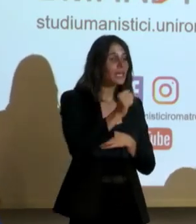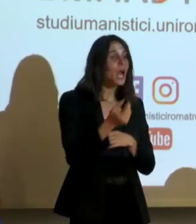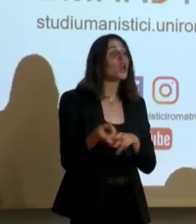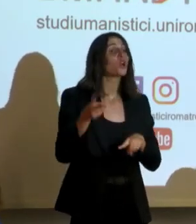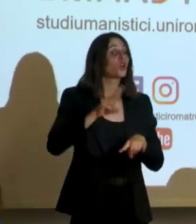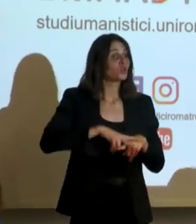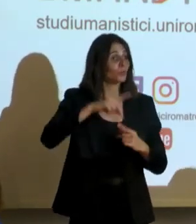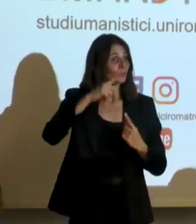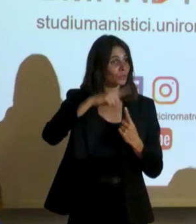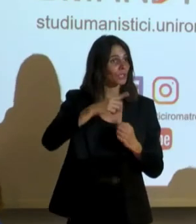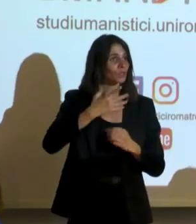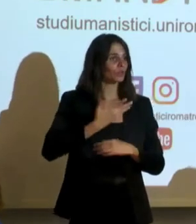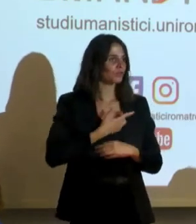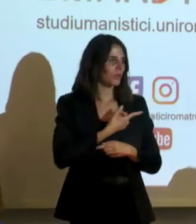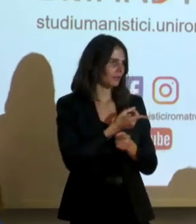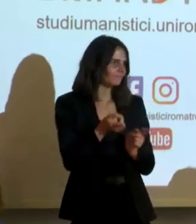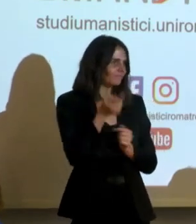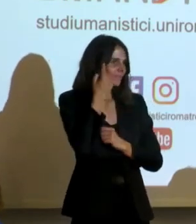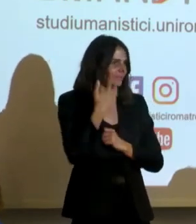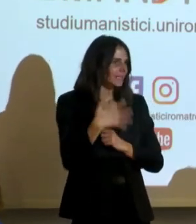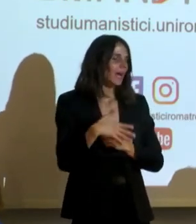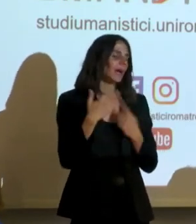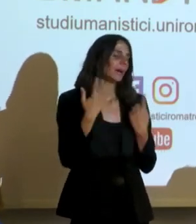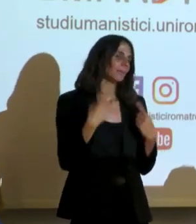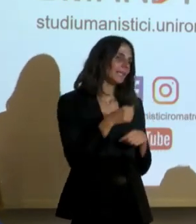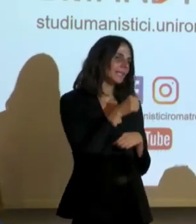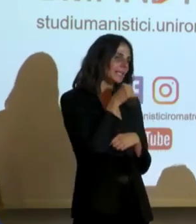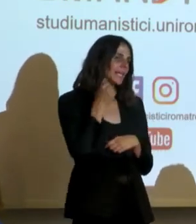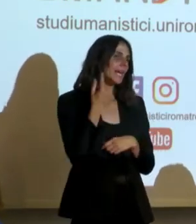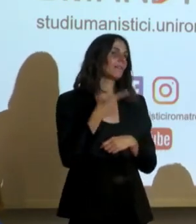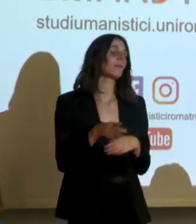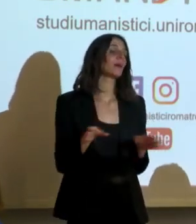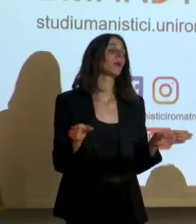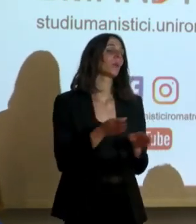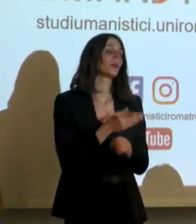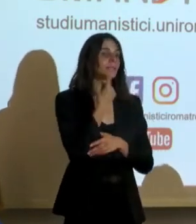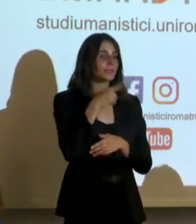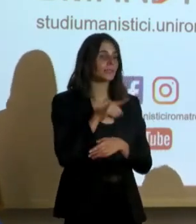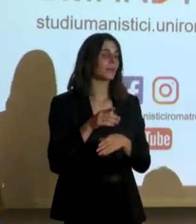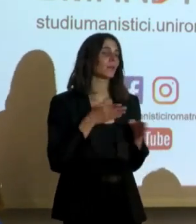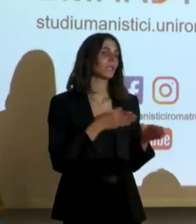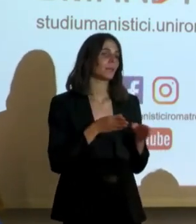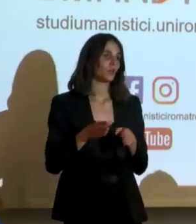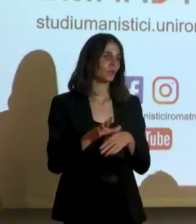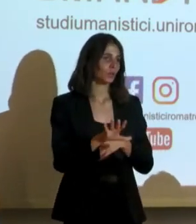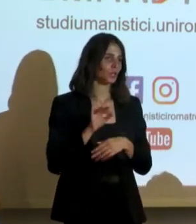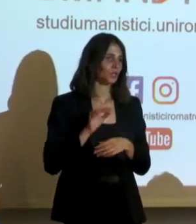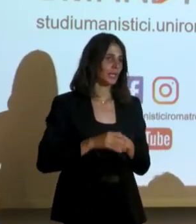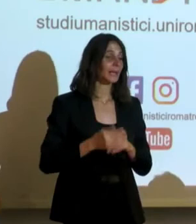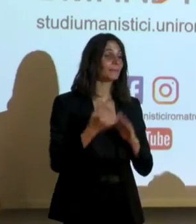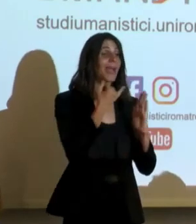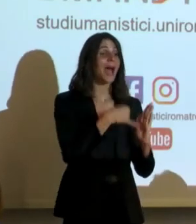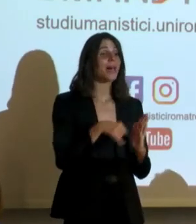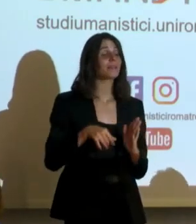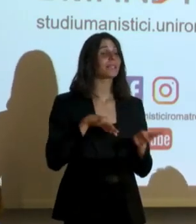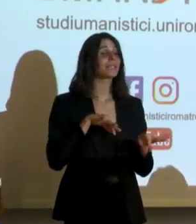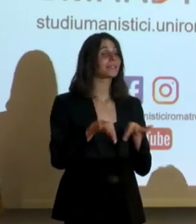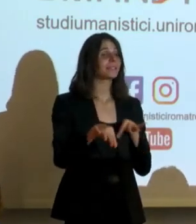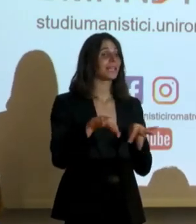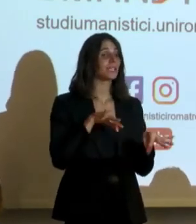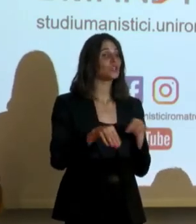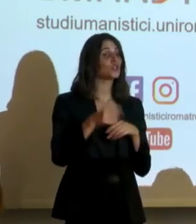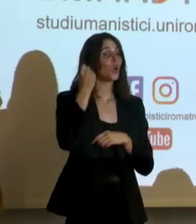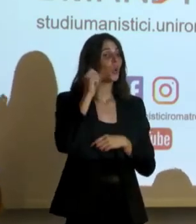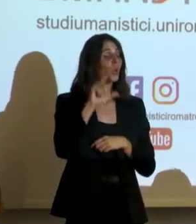molto meglio di noi, sarà essenziale per qualunque tipo di percorso uno faccia. E infine strategie culturali per la cooperazione e